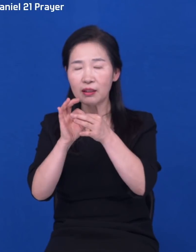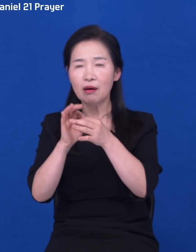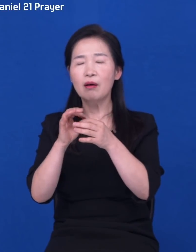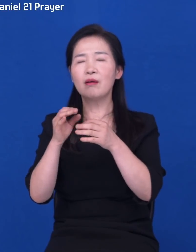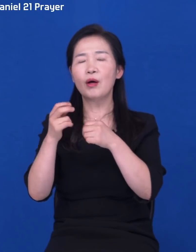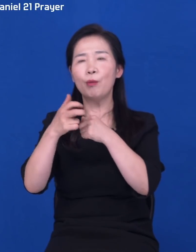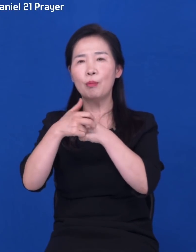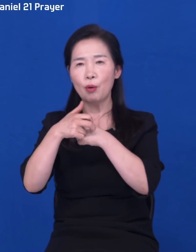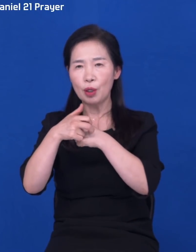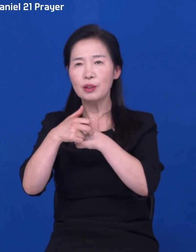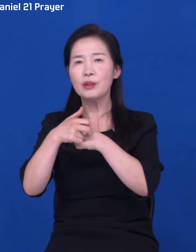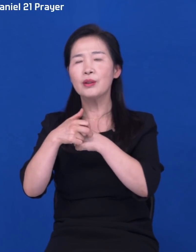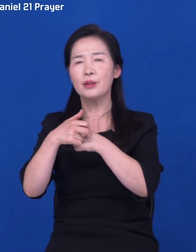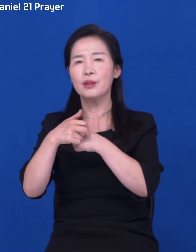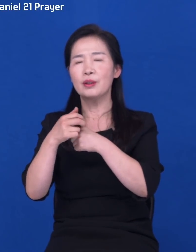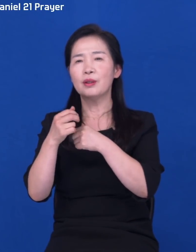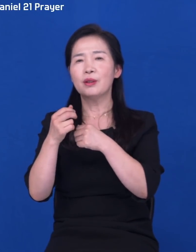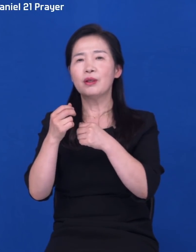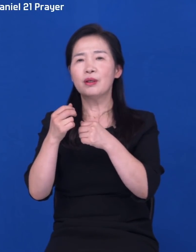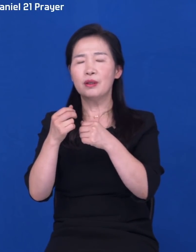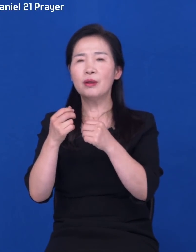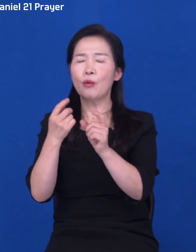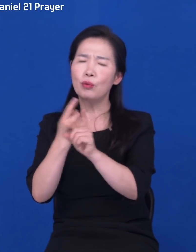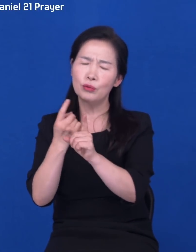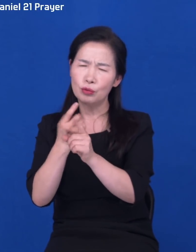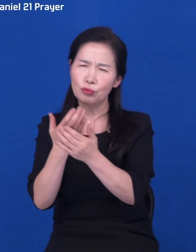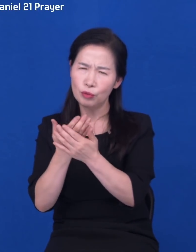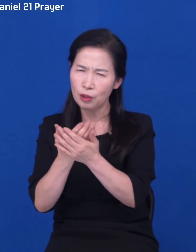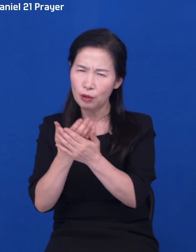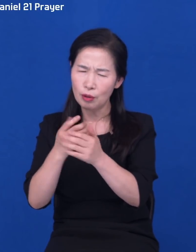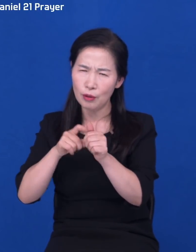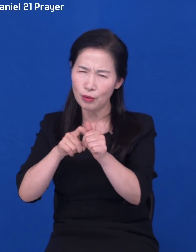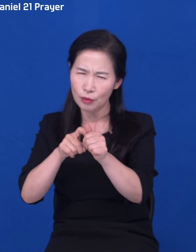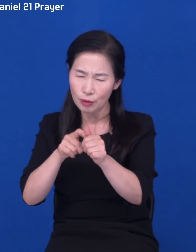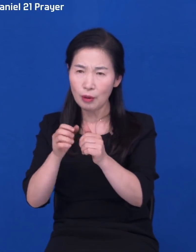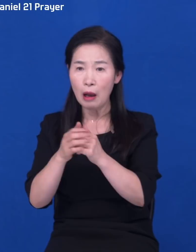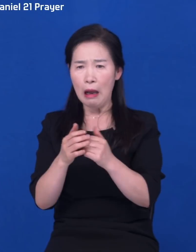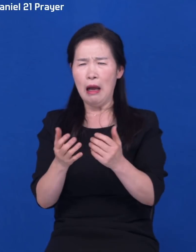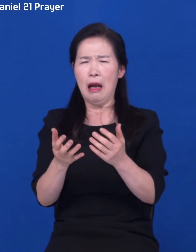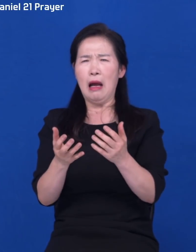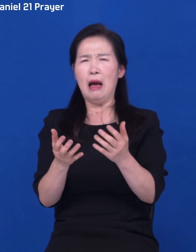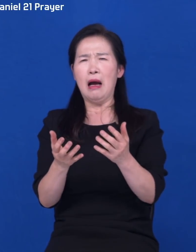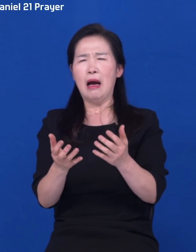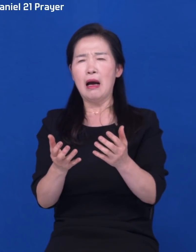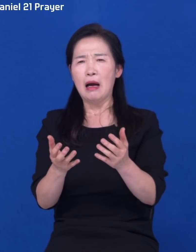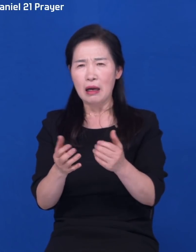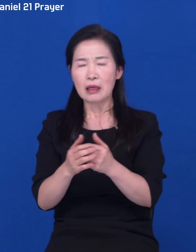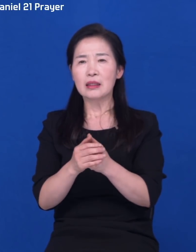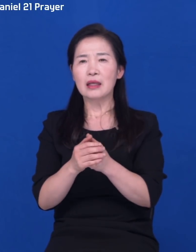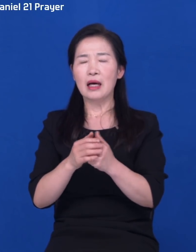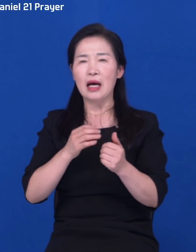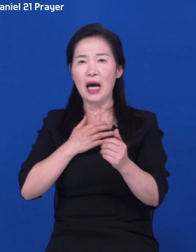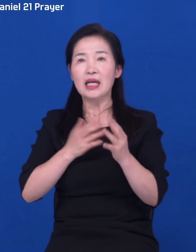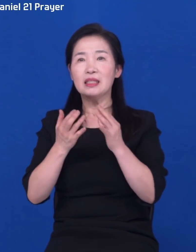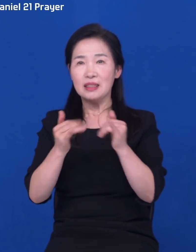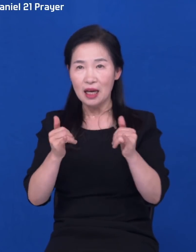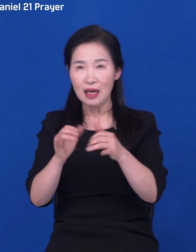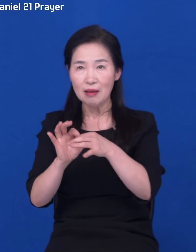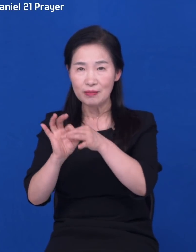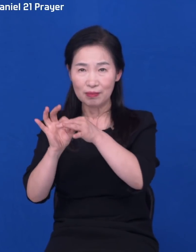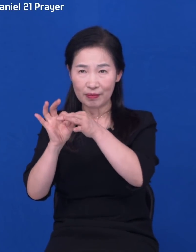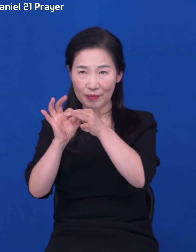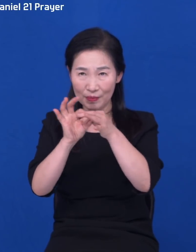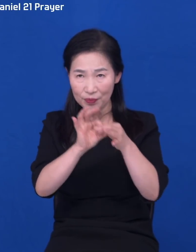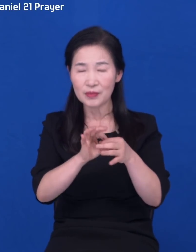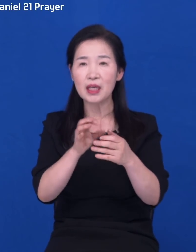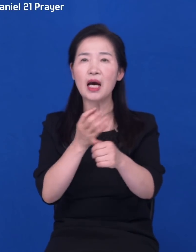그 선생님한테 고쳐주세요. 이렇게 해서 그 선생님이 이걸 어떻게 하면서 그냥 아는 사람 지인 찬스로